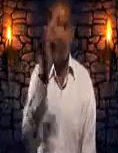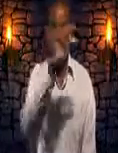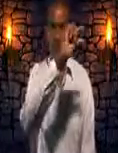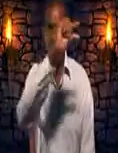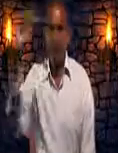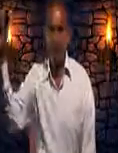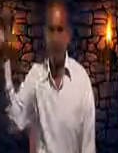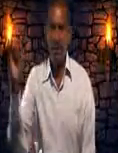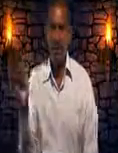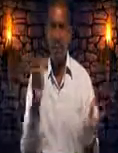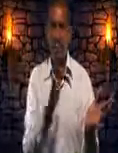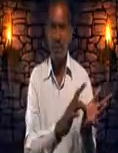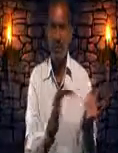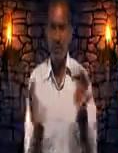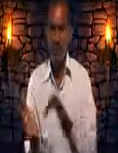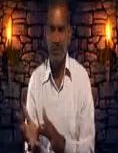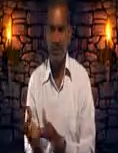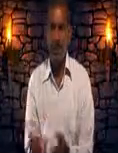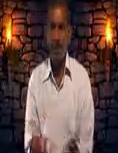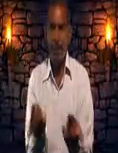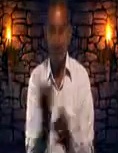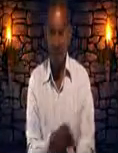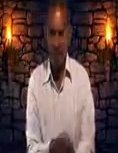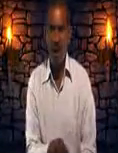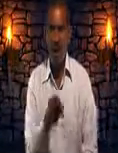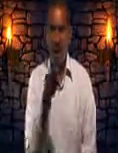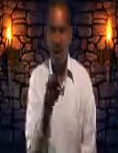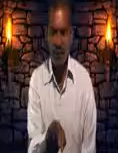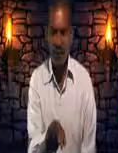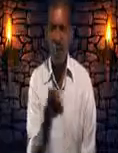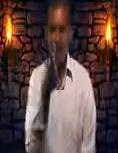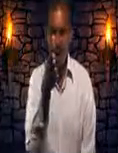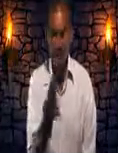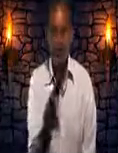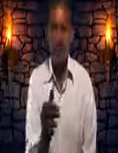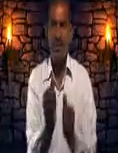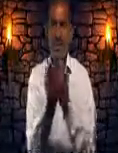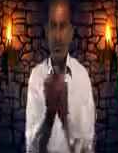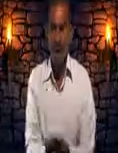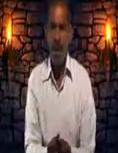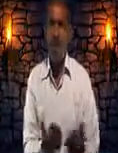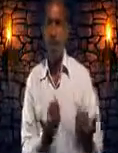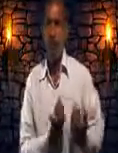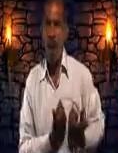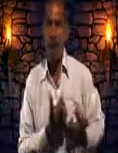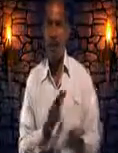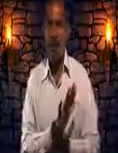வசனம் 3. இயேசு பிரதியுத்தரமாக, அது இவன் செய்த பாவமும்